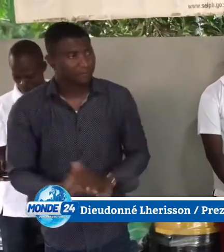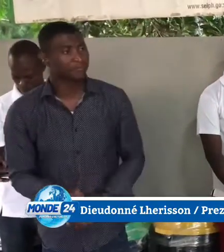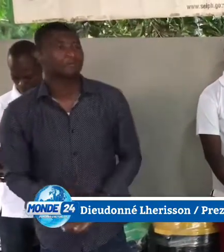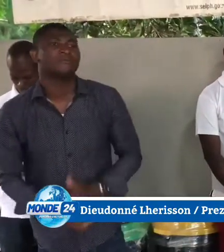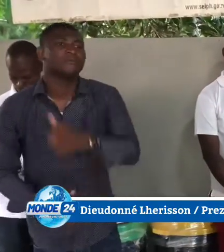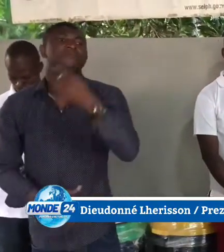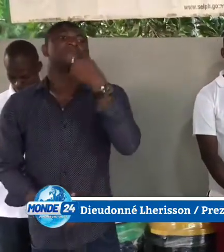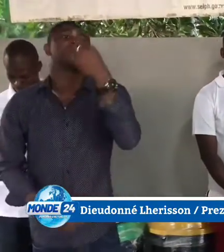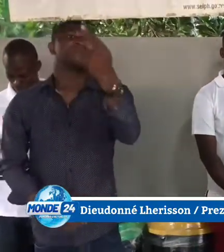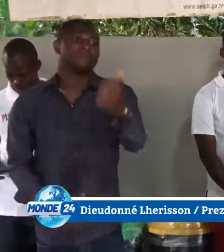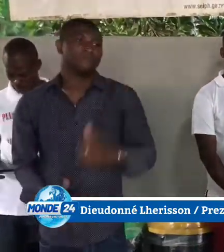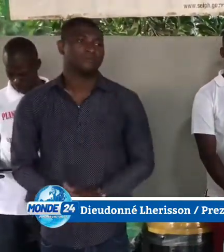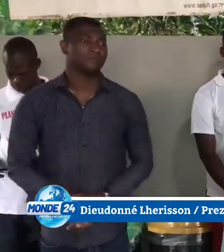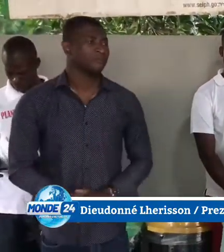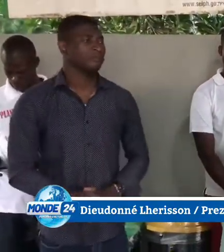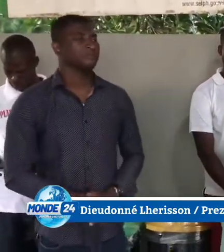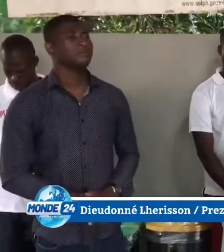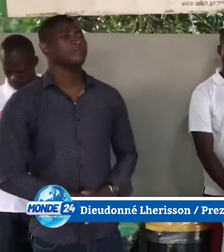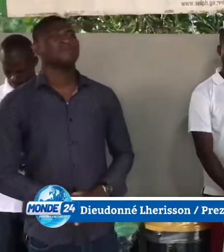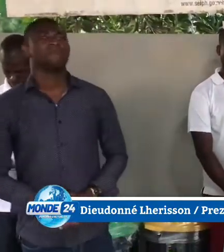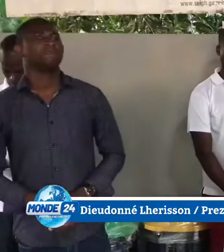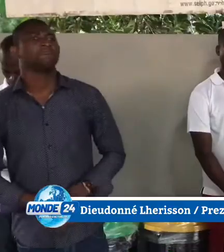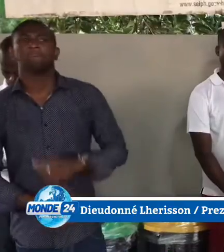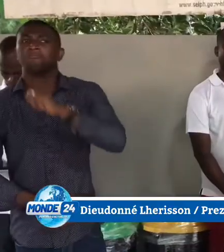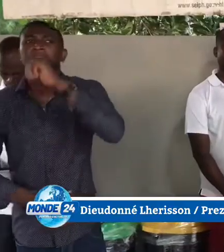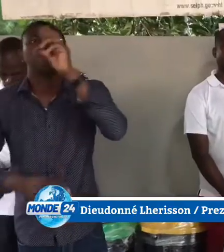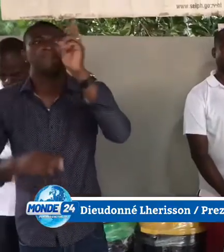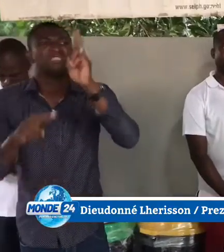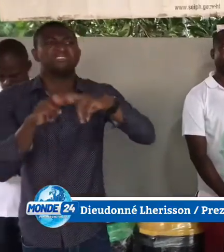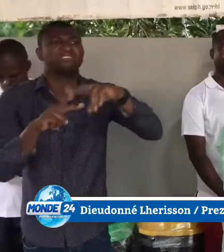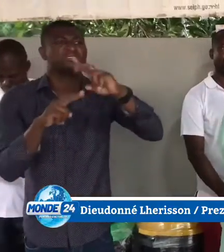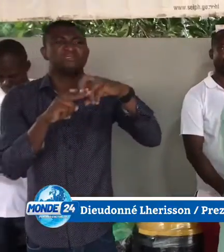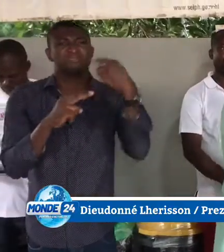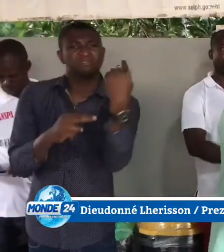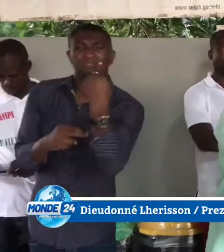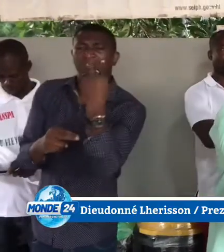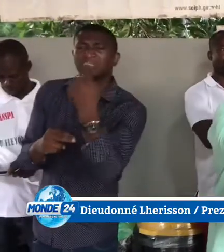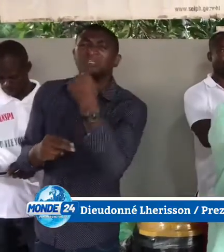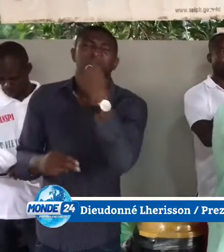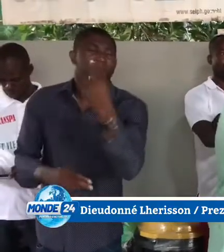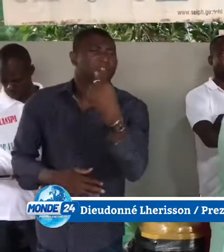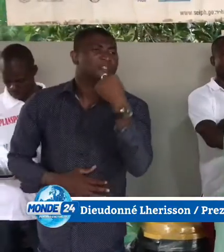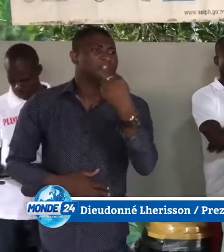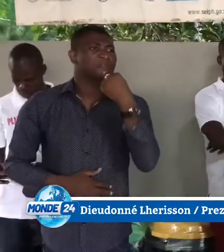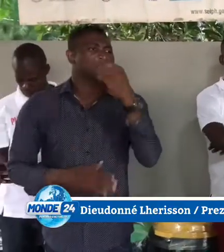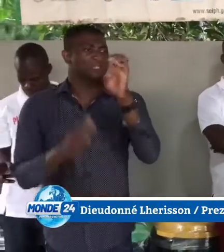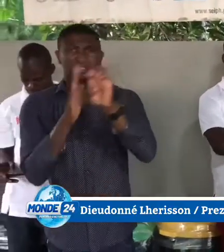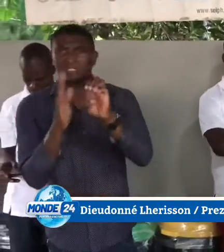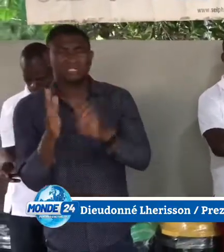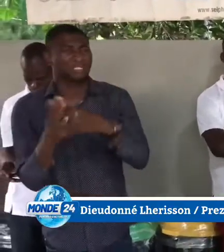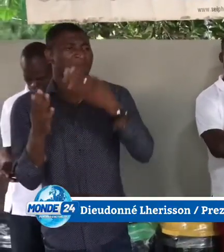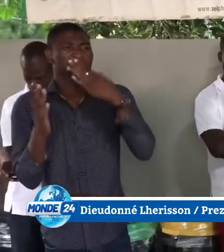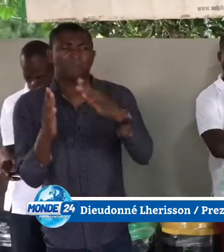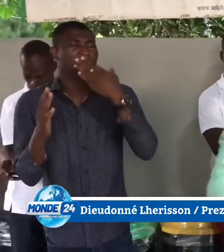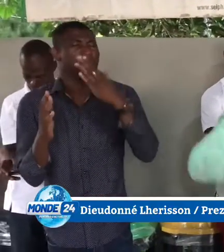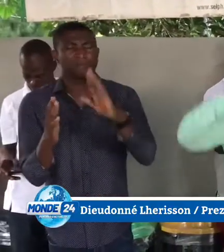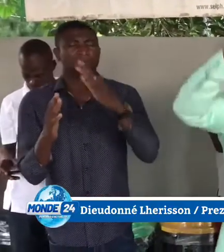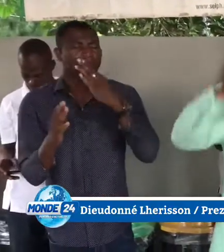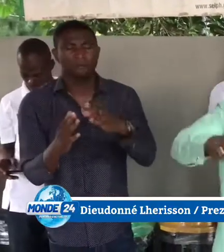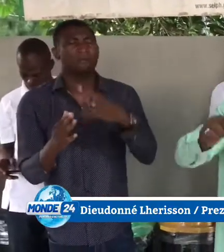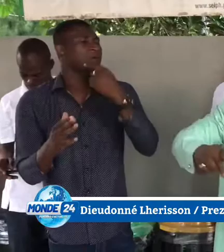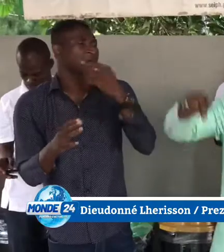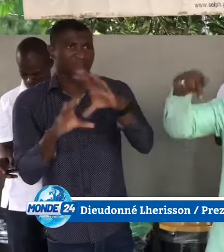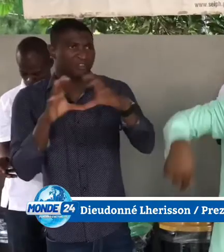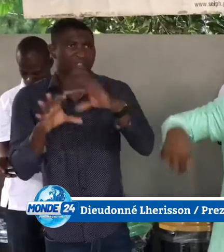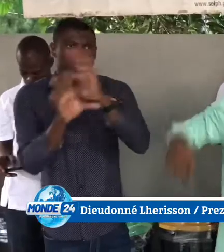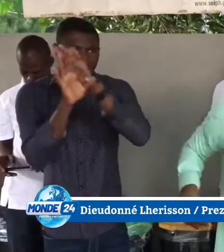nous disons, pas chita seulement dit L'État n'a pas fait pour vous.